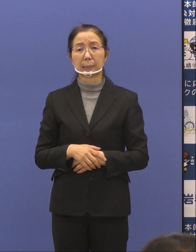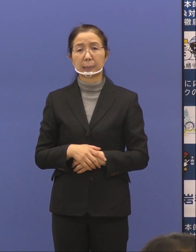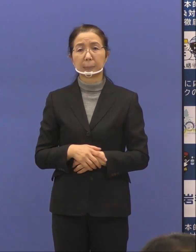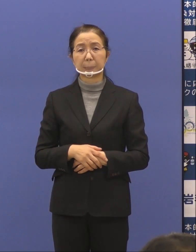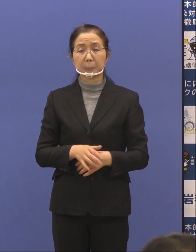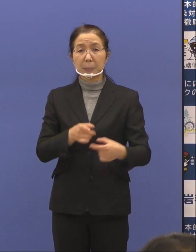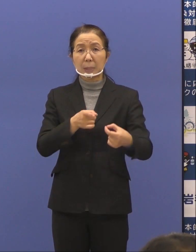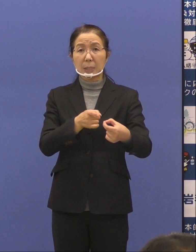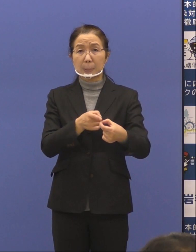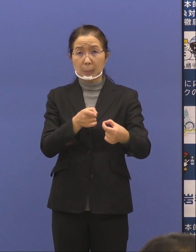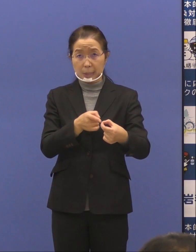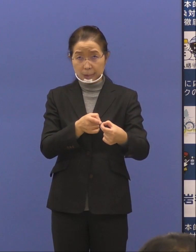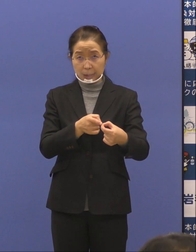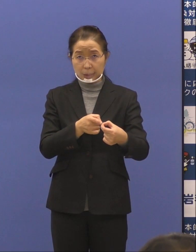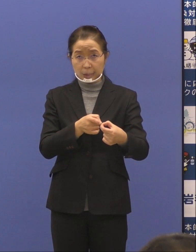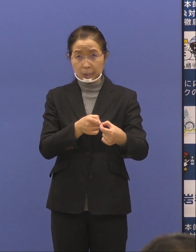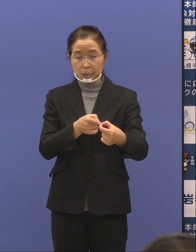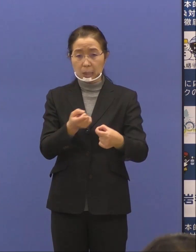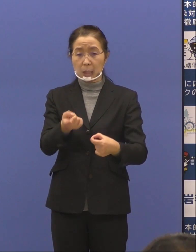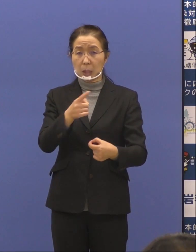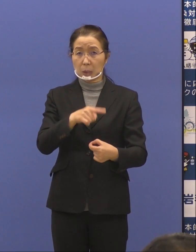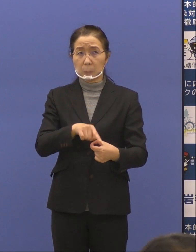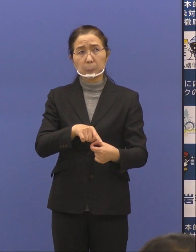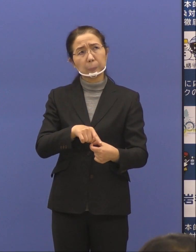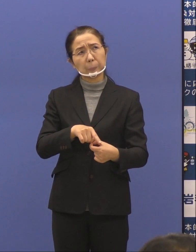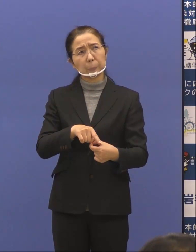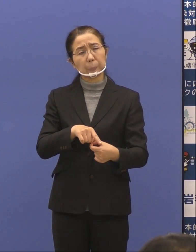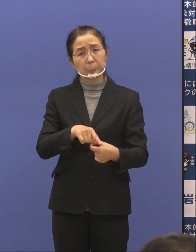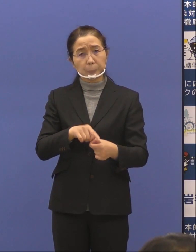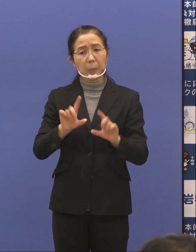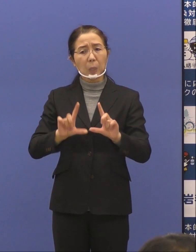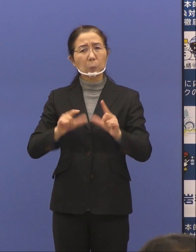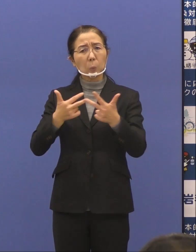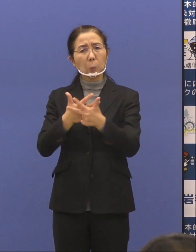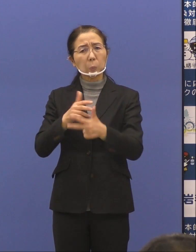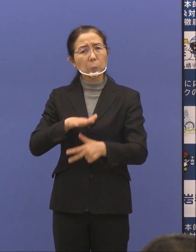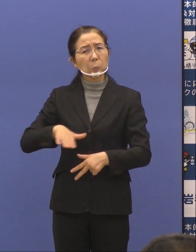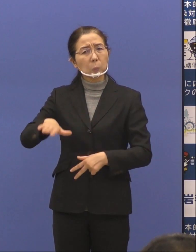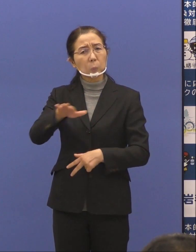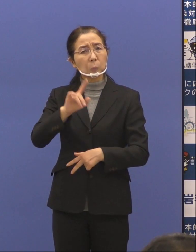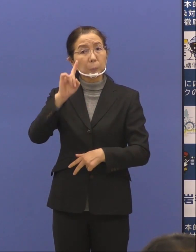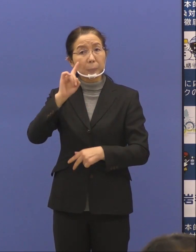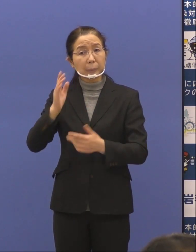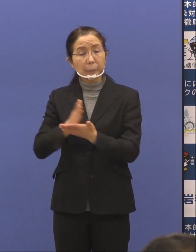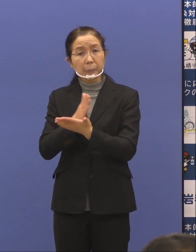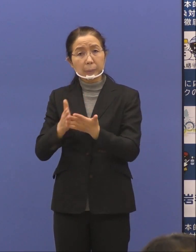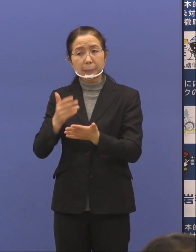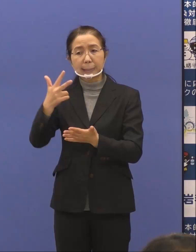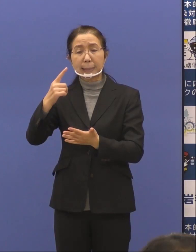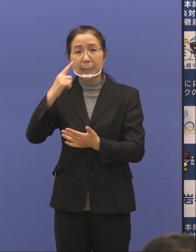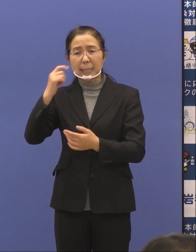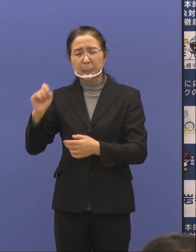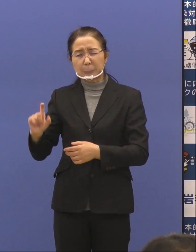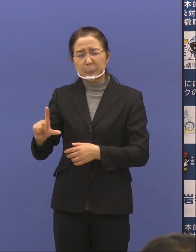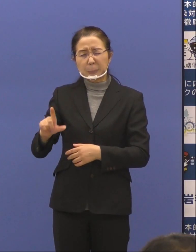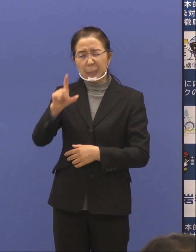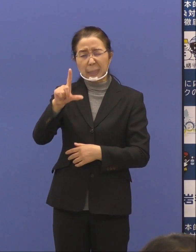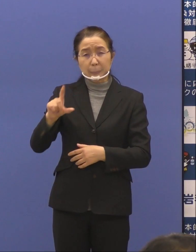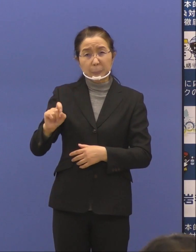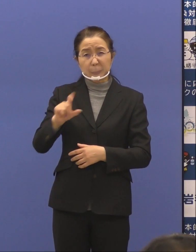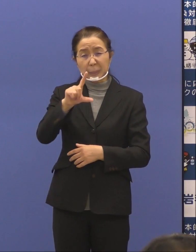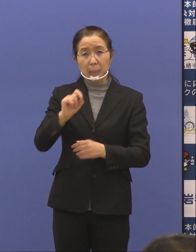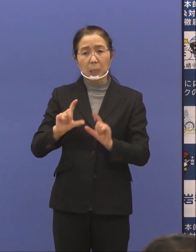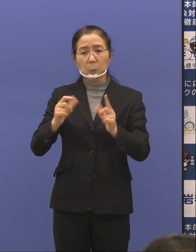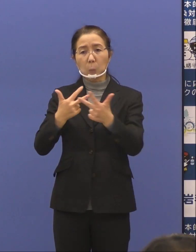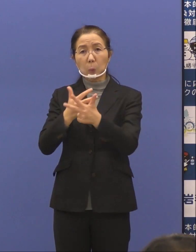山形はじめ、そうですね、東北では第7波で東